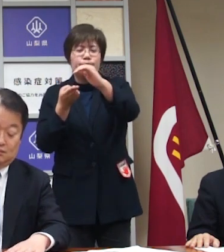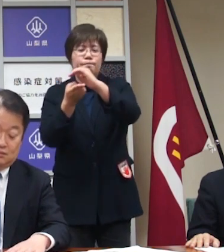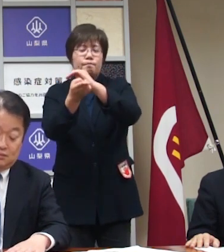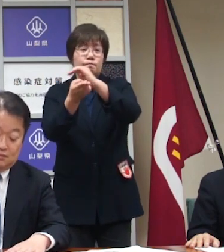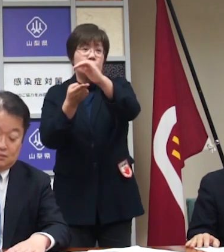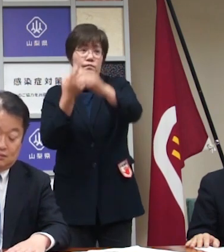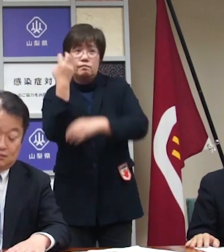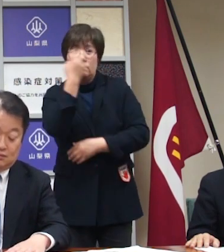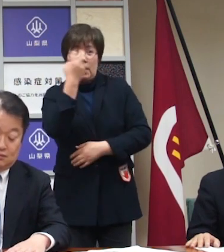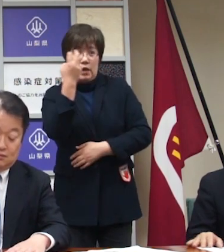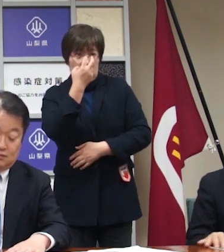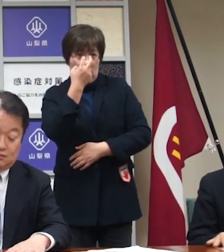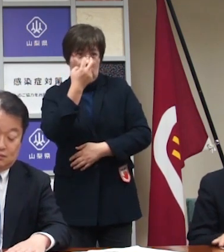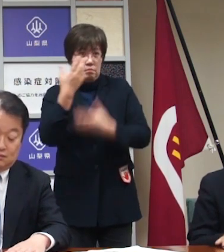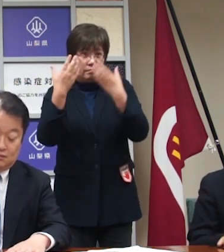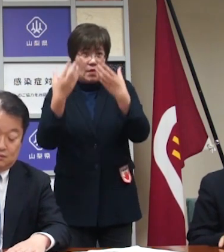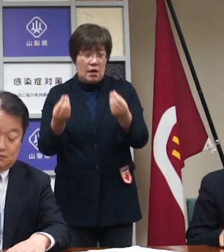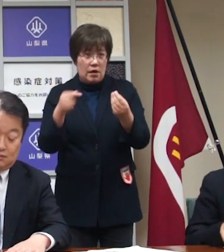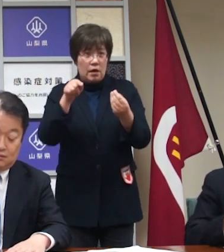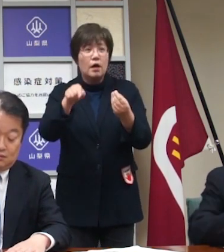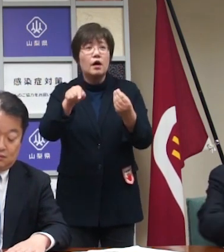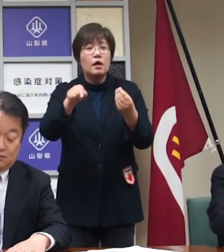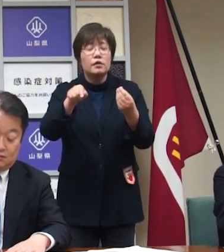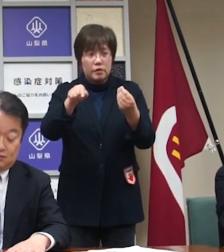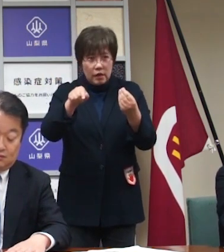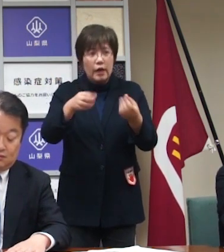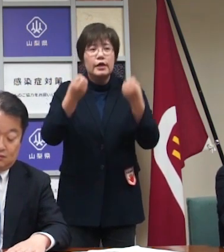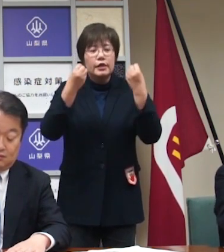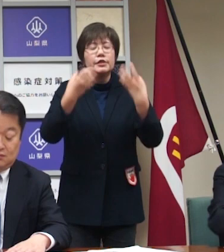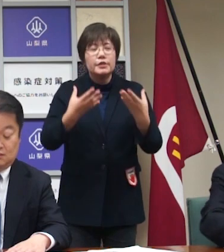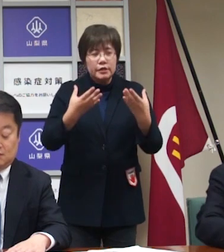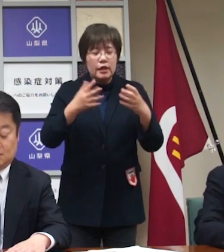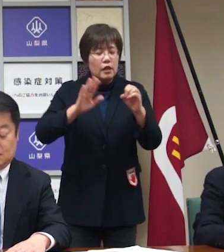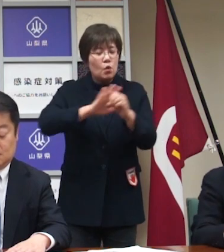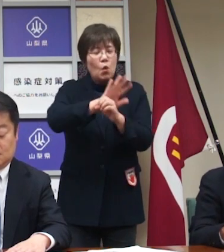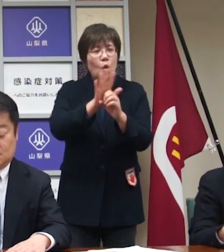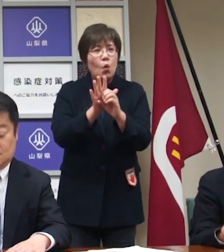較的新型コロナウイルス感染症に多いという、